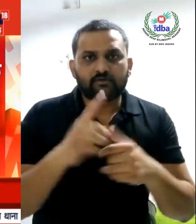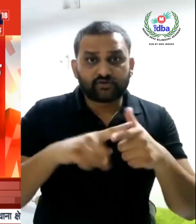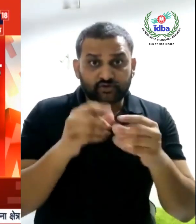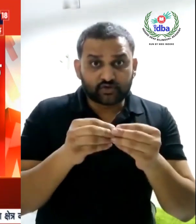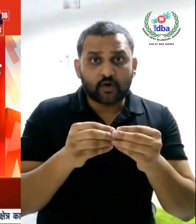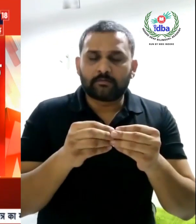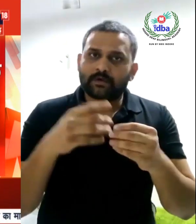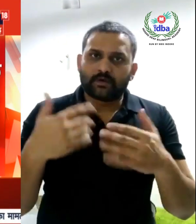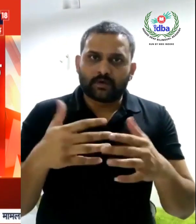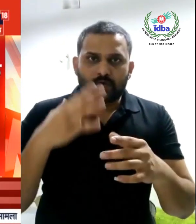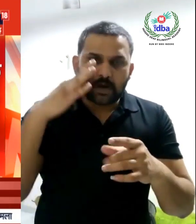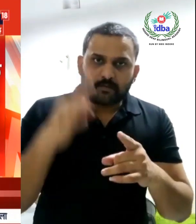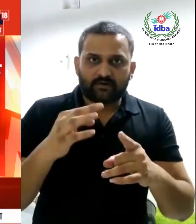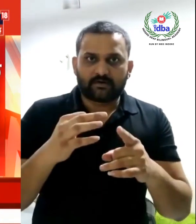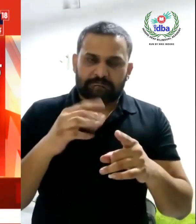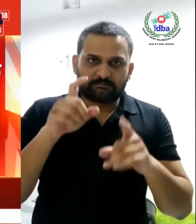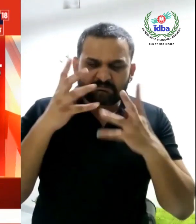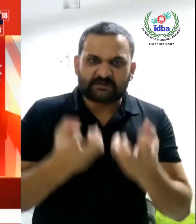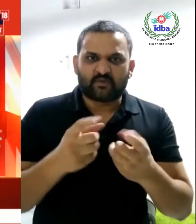रोजगार ही आज की महती आवश्यकता है।